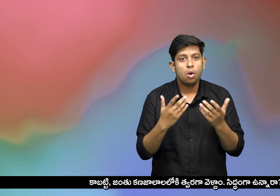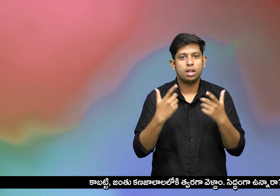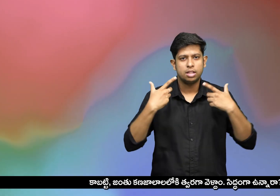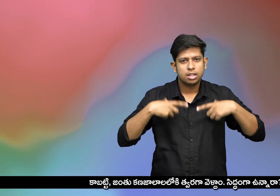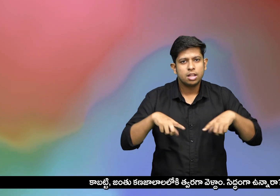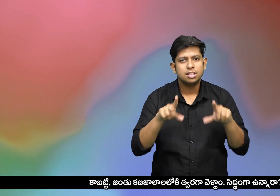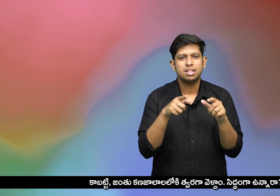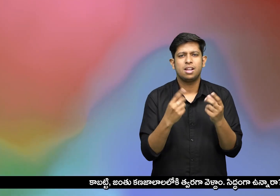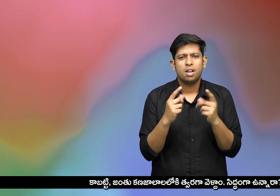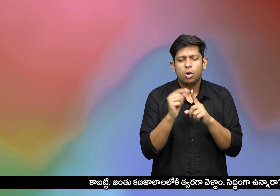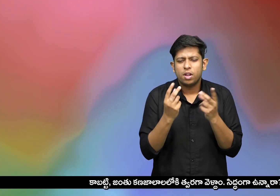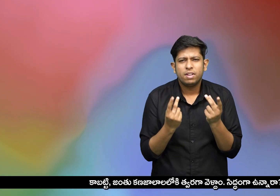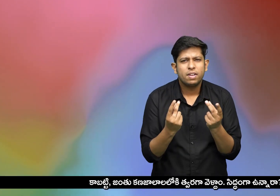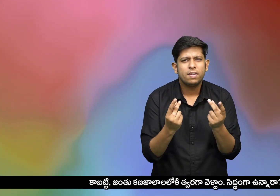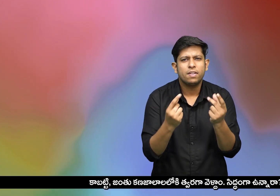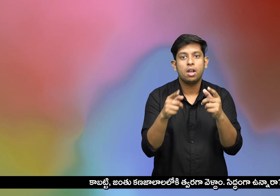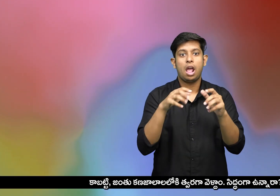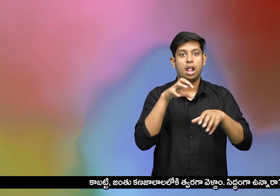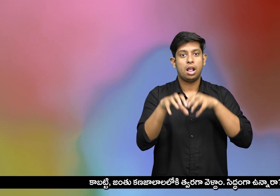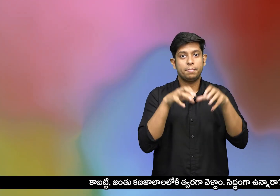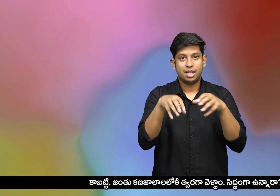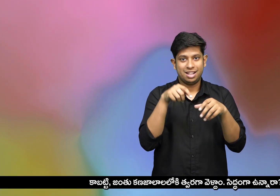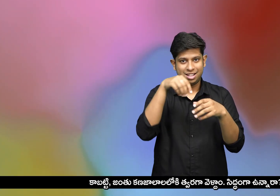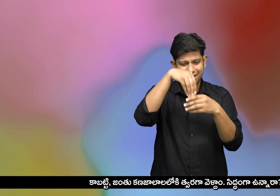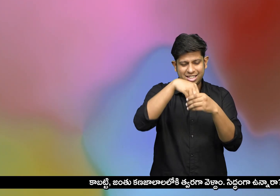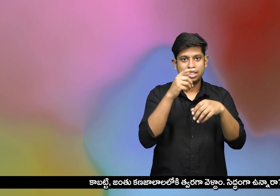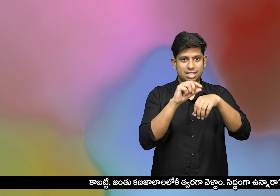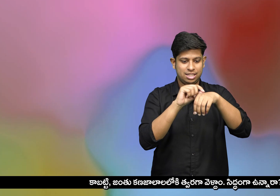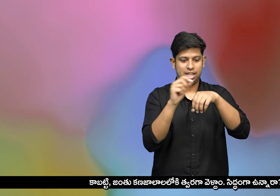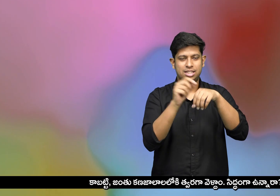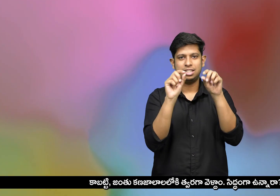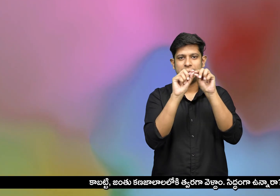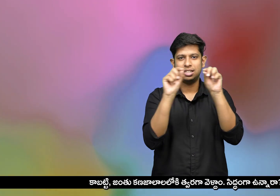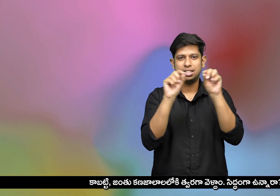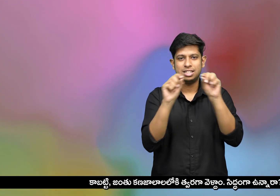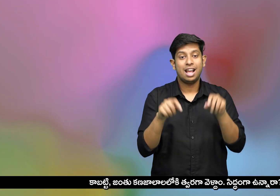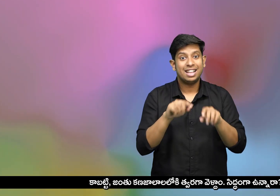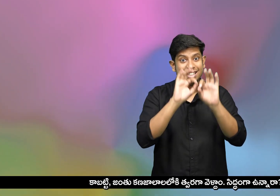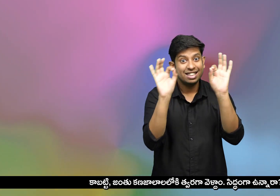కాబట్టి జంతు కణజాలాలలోకి త్వరగా వెళ్దాం. సిద్ధంగా ఉన్నారా